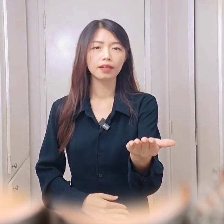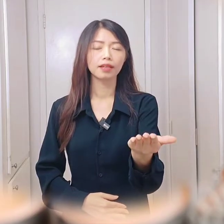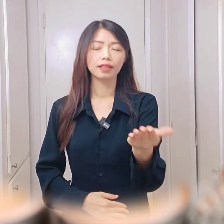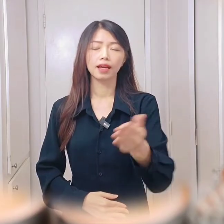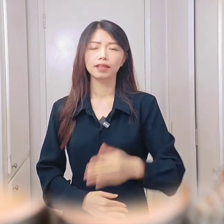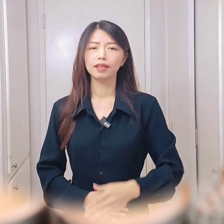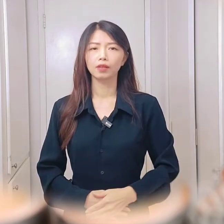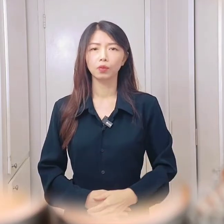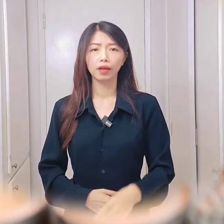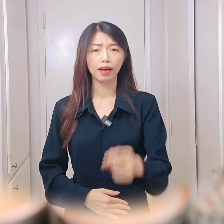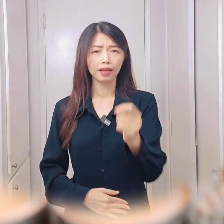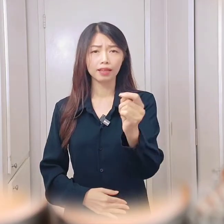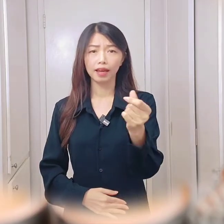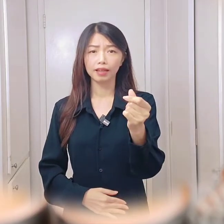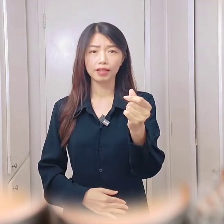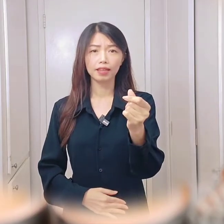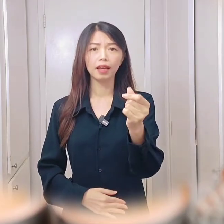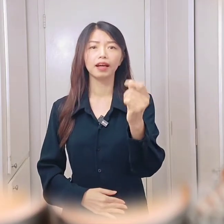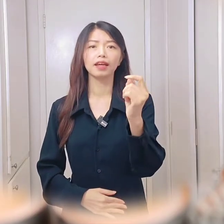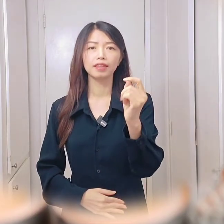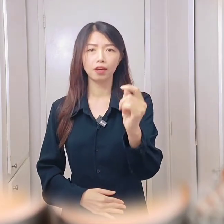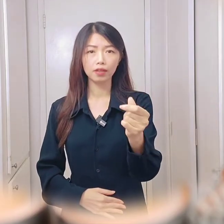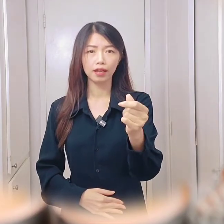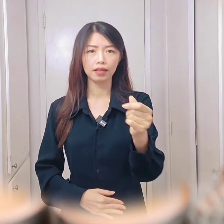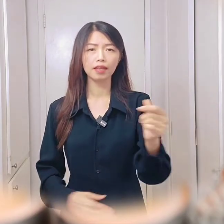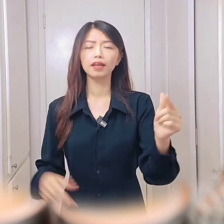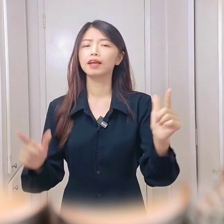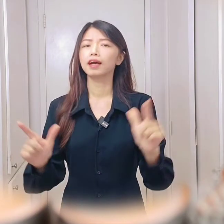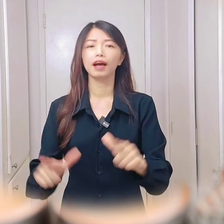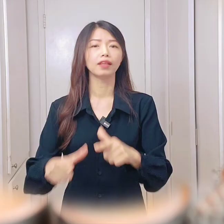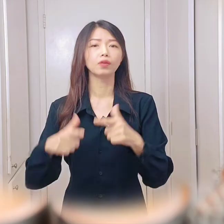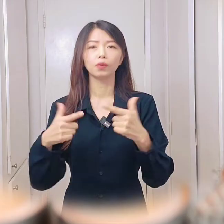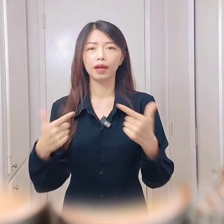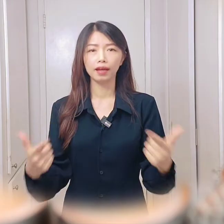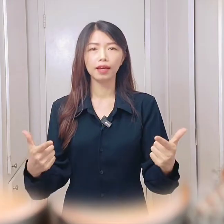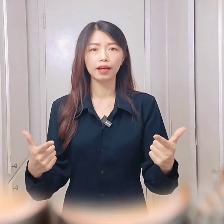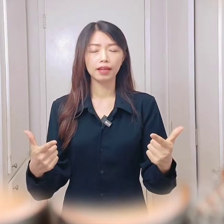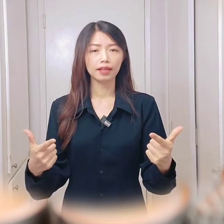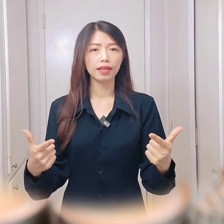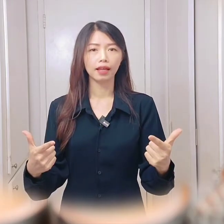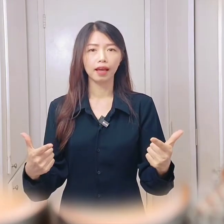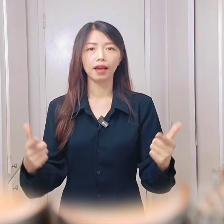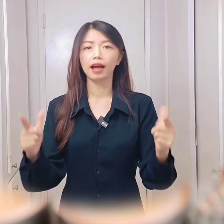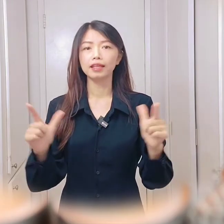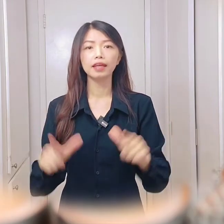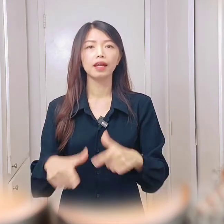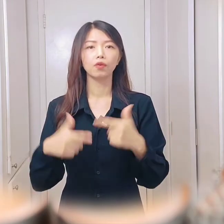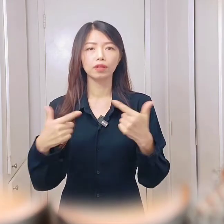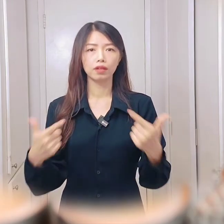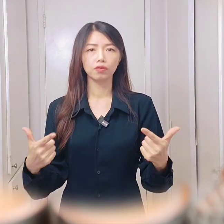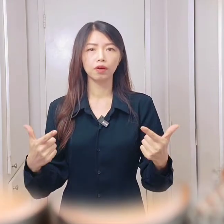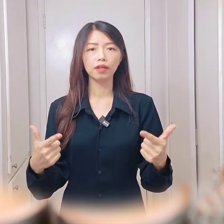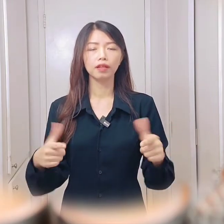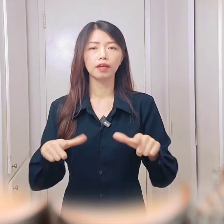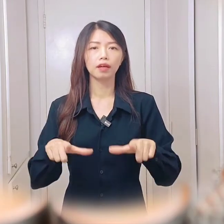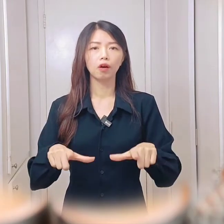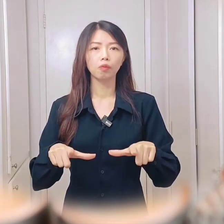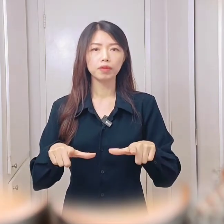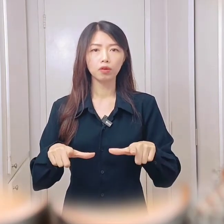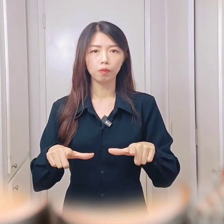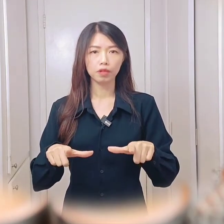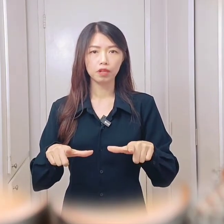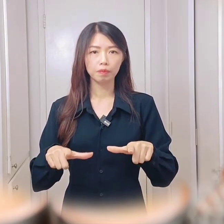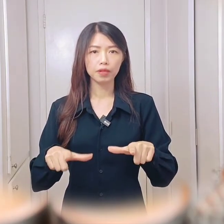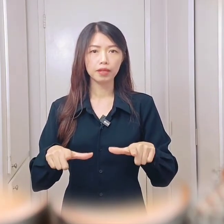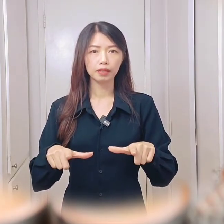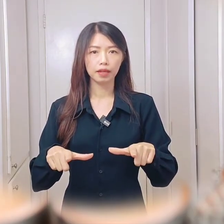너는 작지 않도다. 작지 아까 했죠? 작지 않도다. 작지 않아. 아니야라고 하는 대수어는